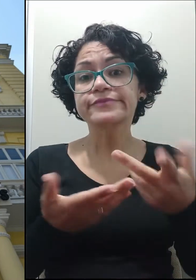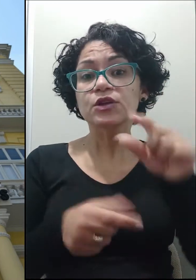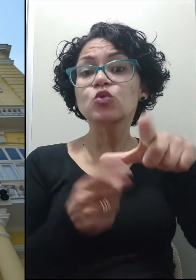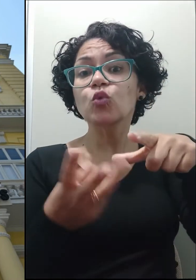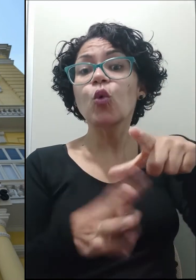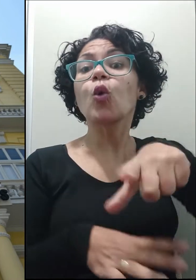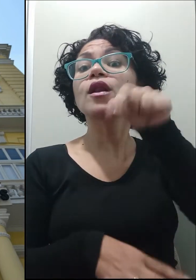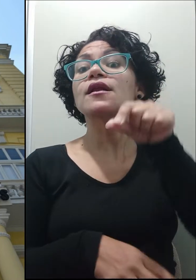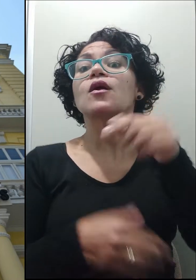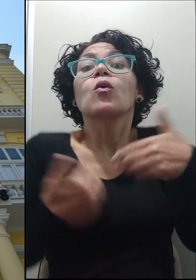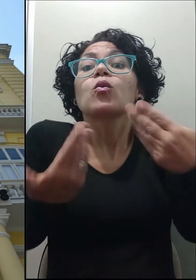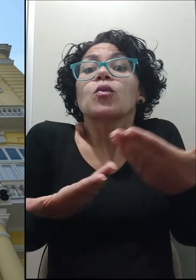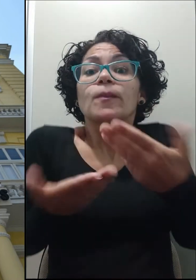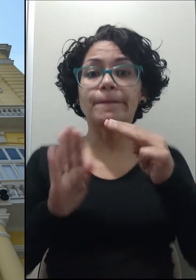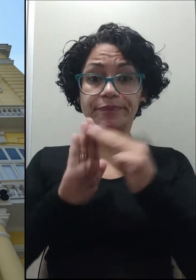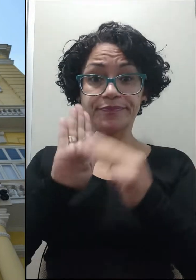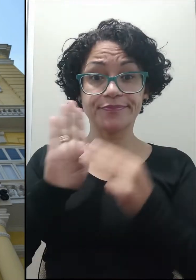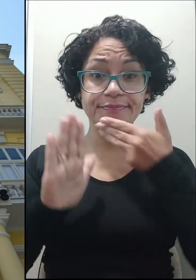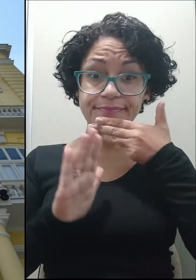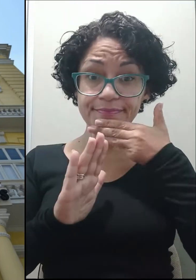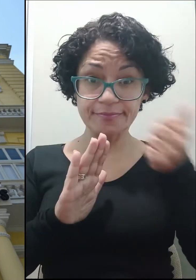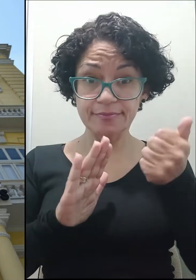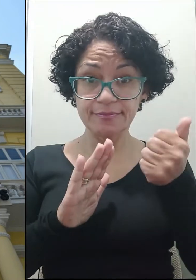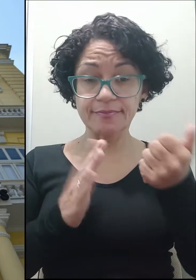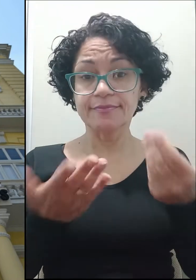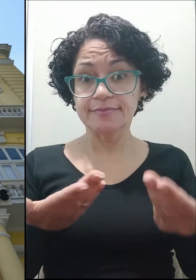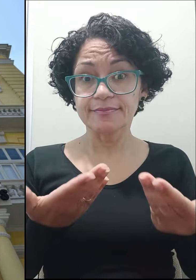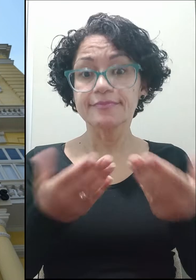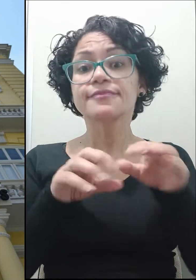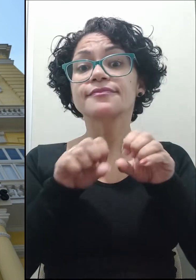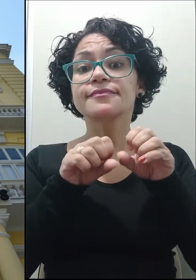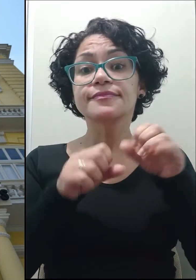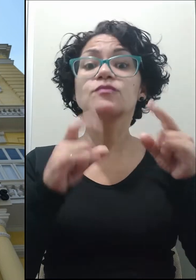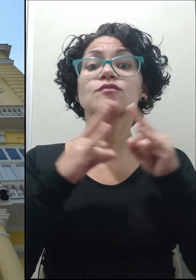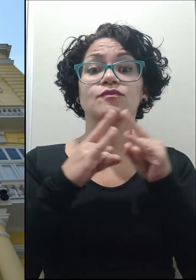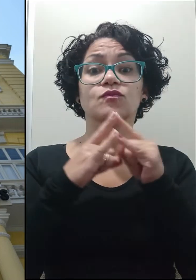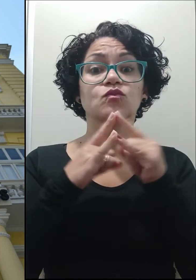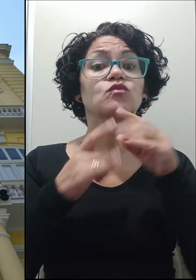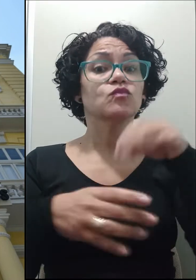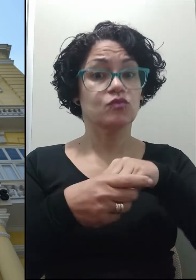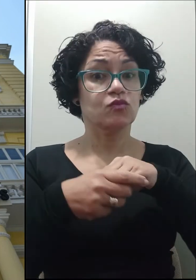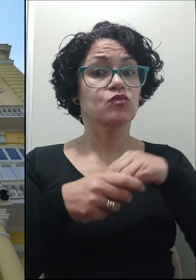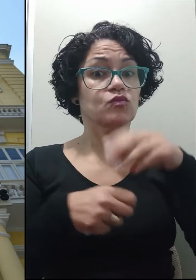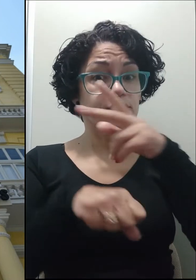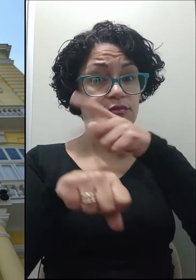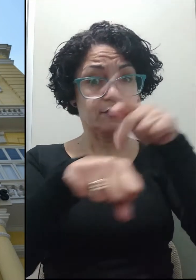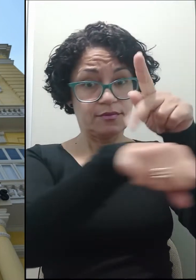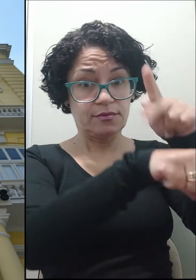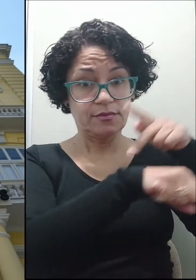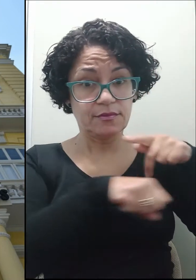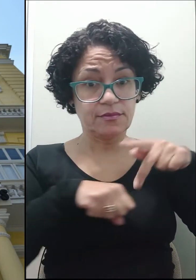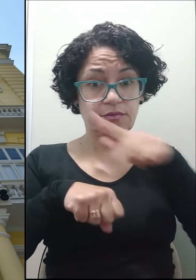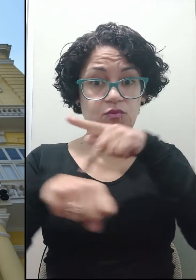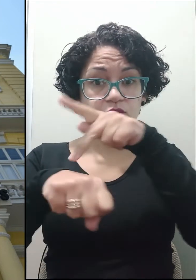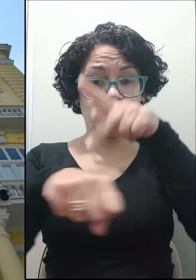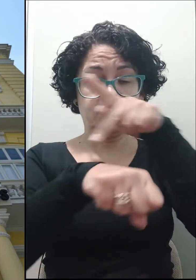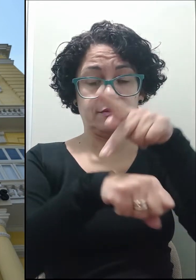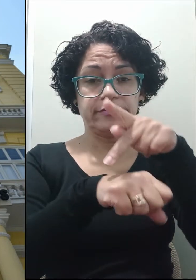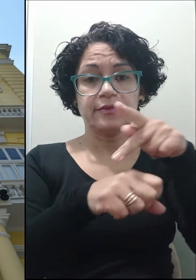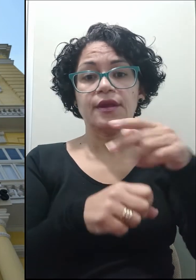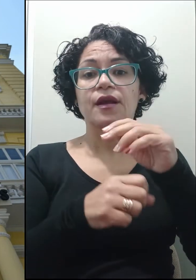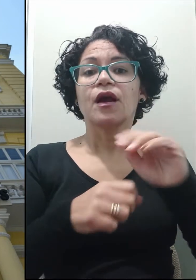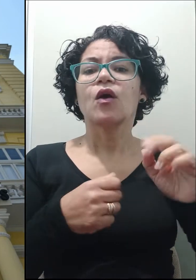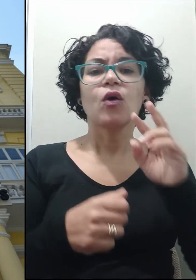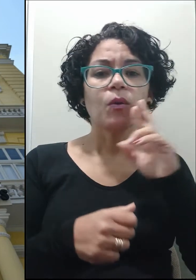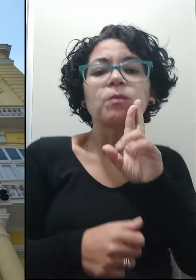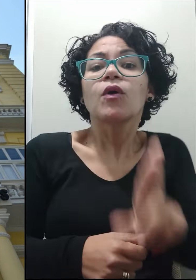para escolher qual dos métodos seria usado pelos institutos e, como resultado,